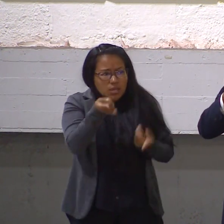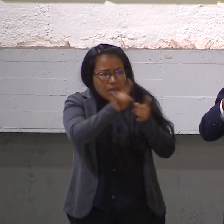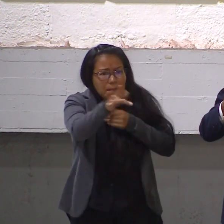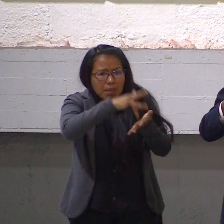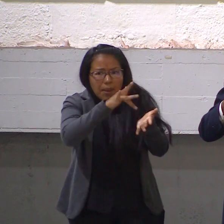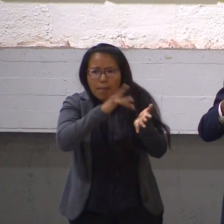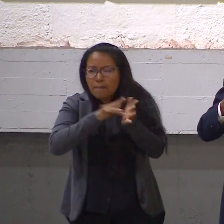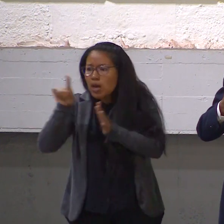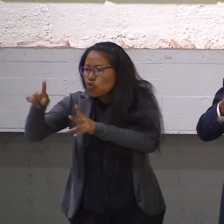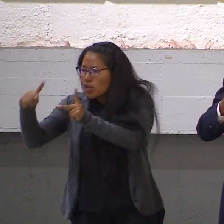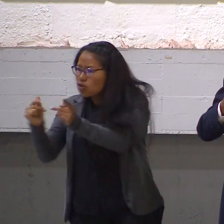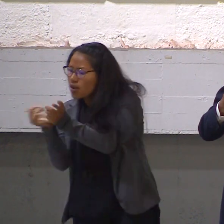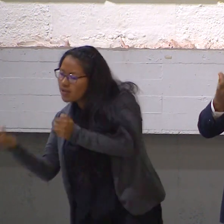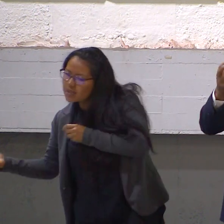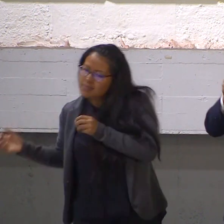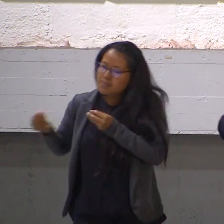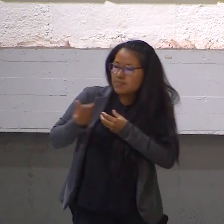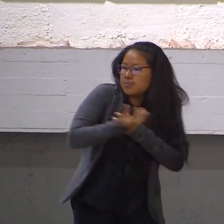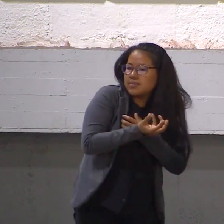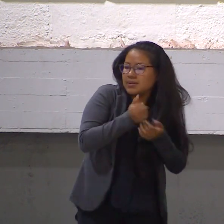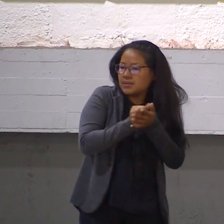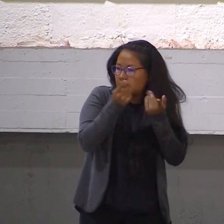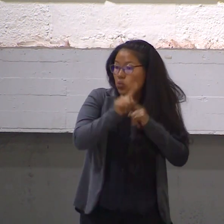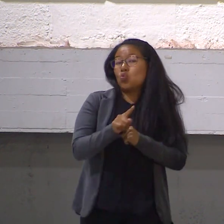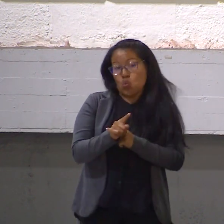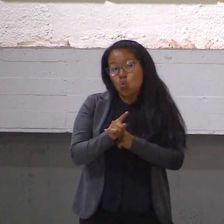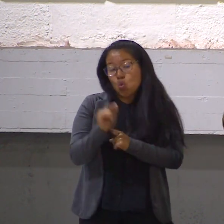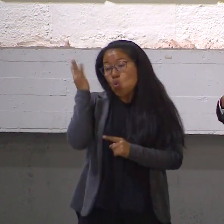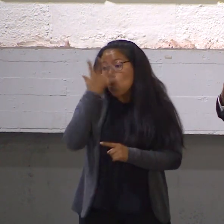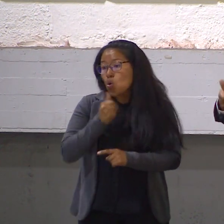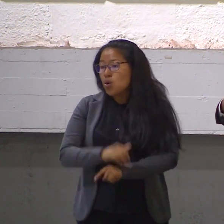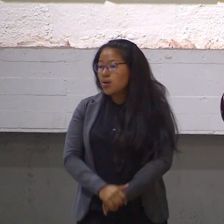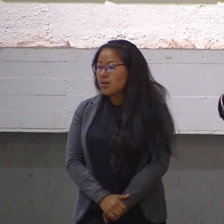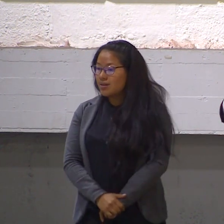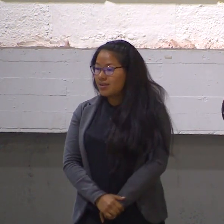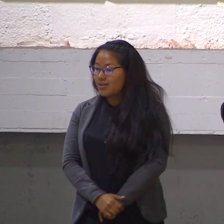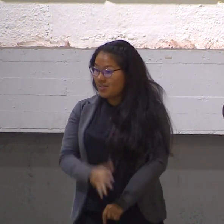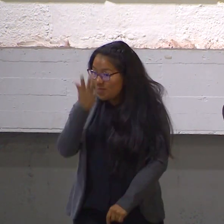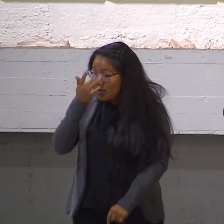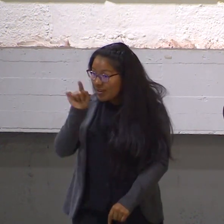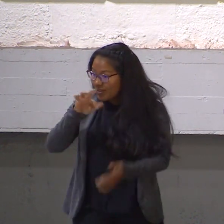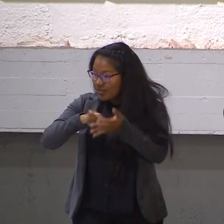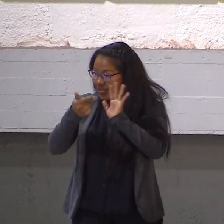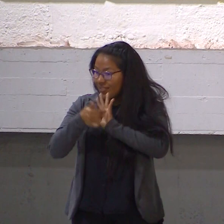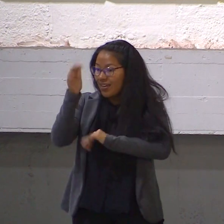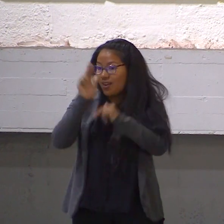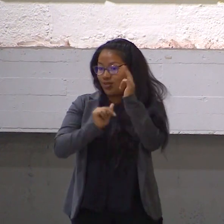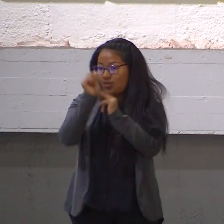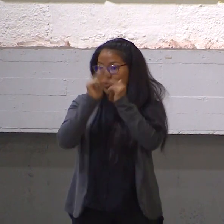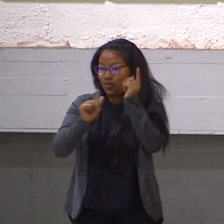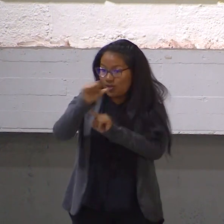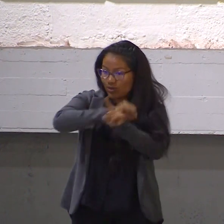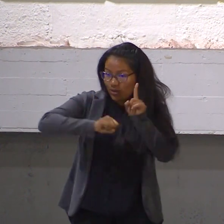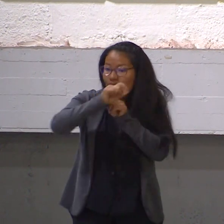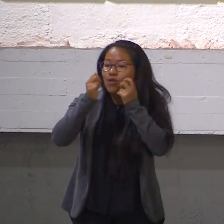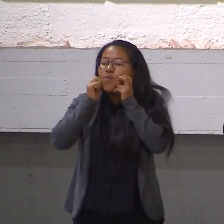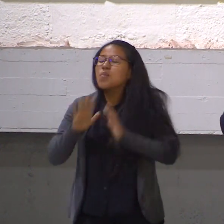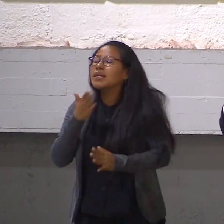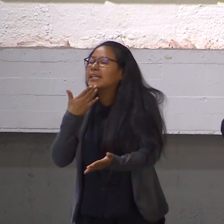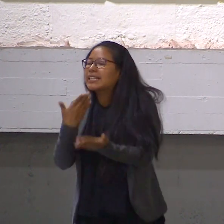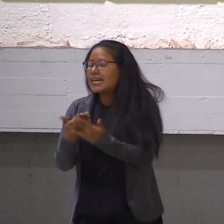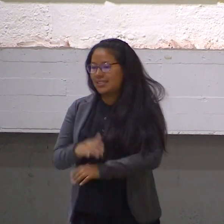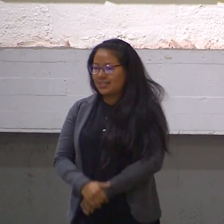con sus estudiantes de maravilla porque esta es la construcción social y humana muchas gracias